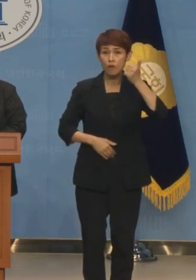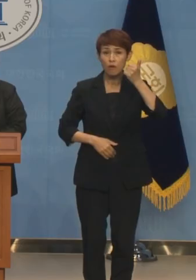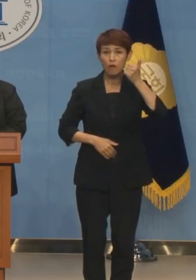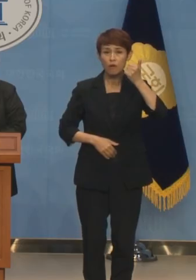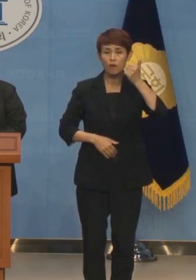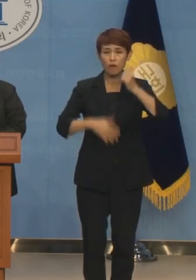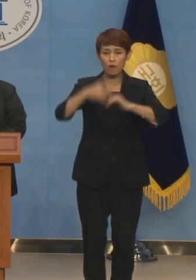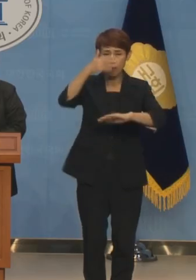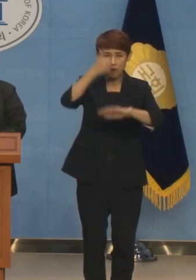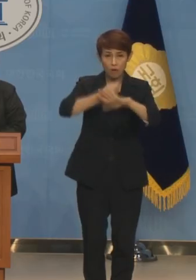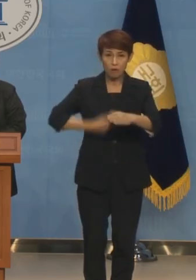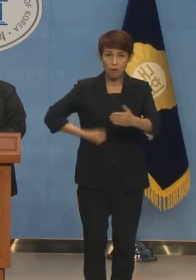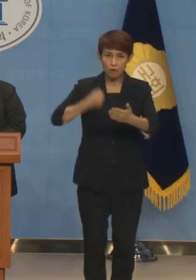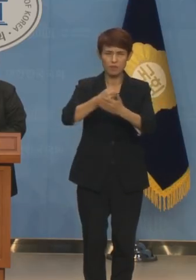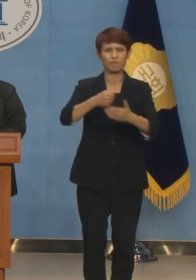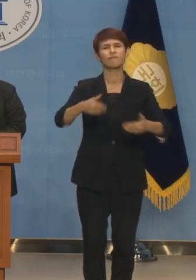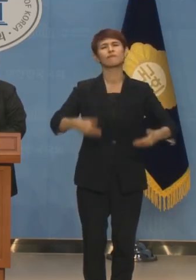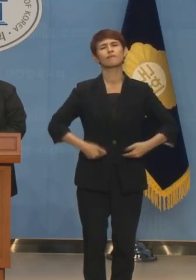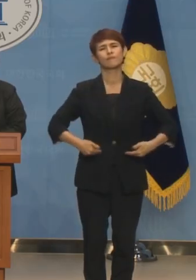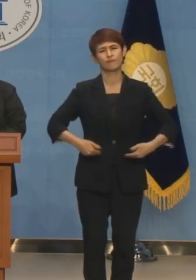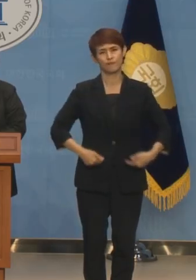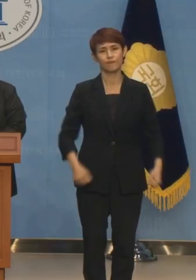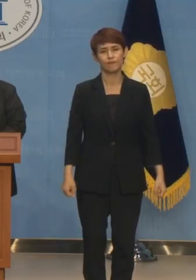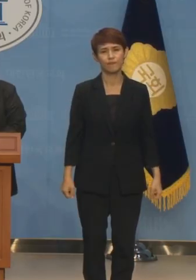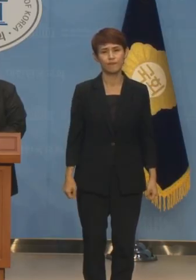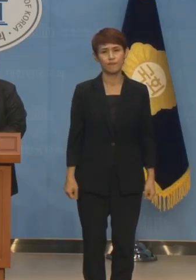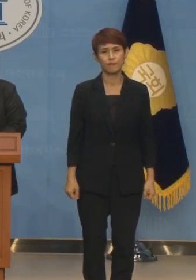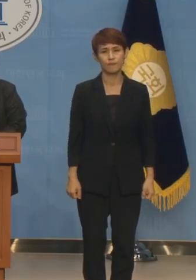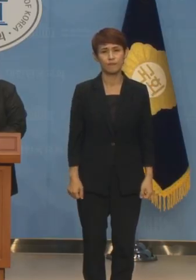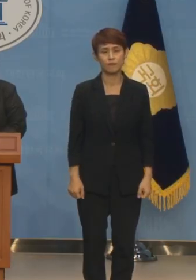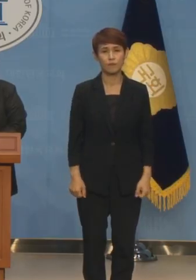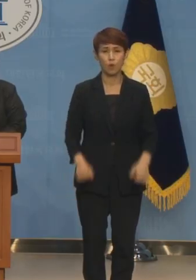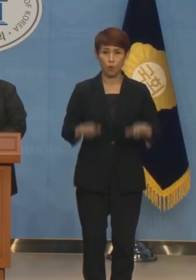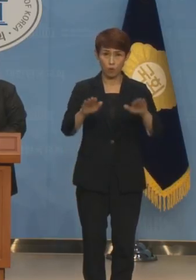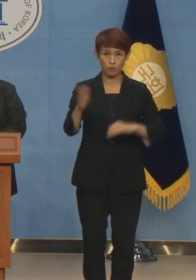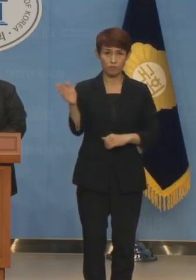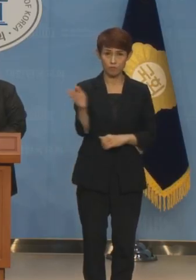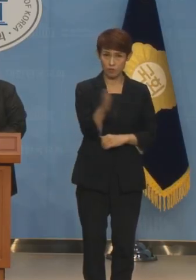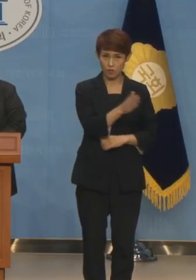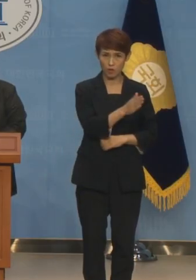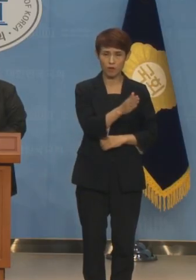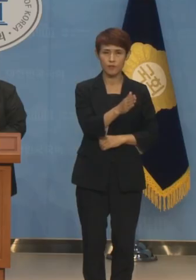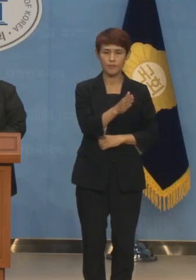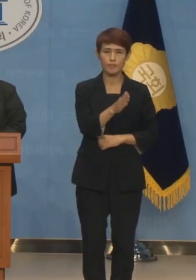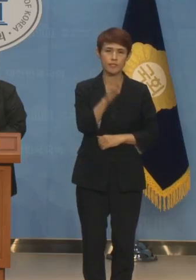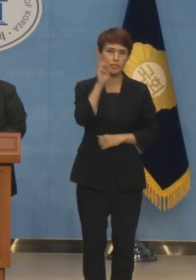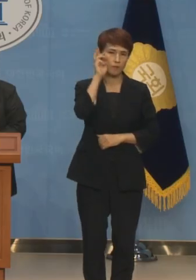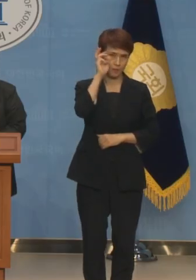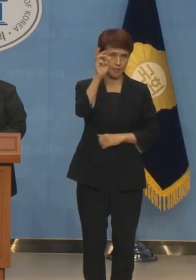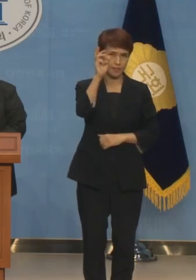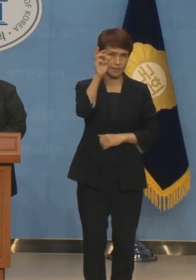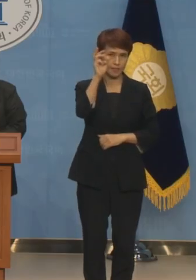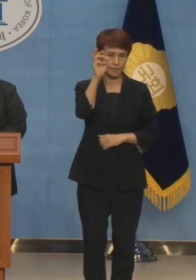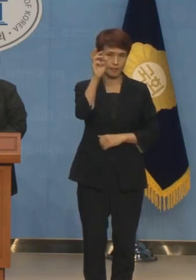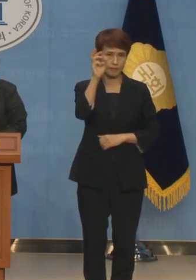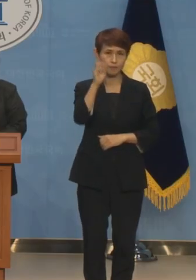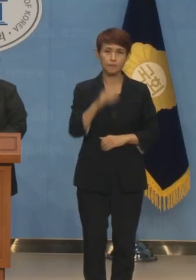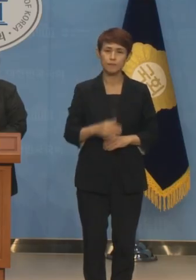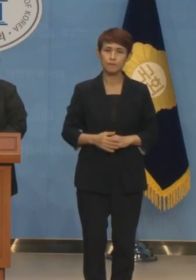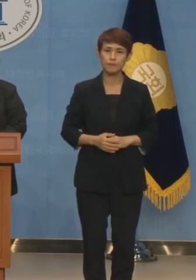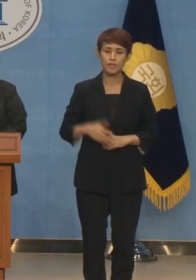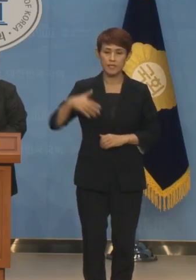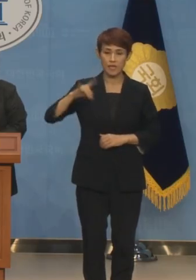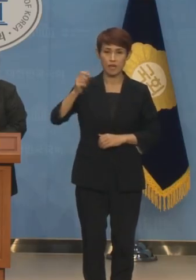최후 결단이 필요한 시점입니다. 오늘부터 D-Day 30일입니다.